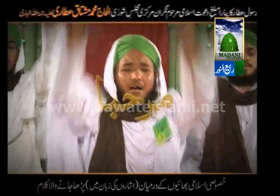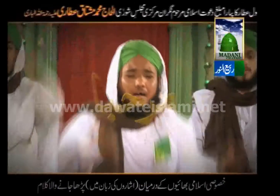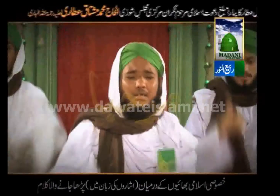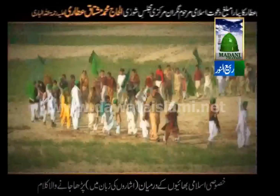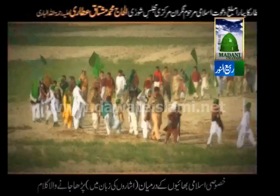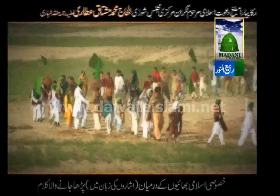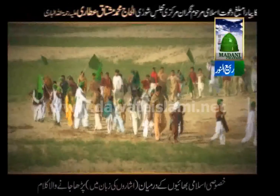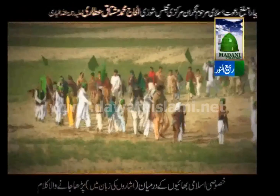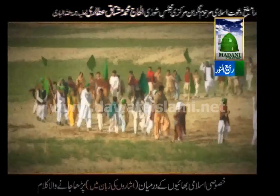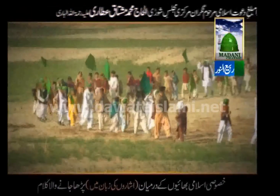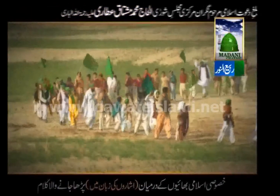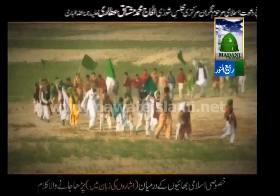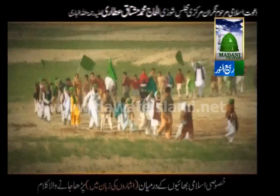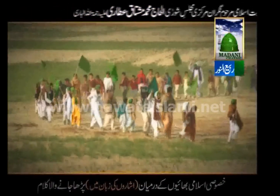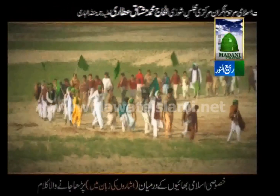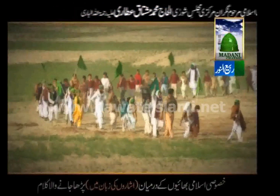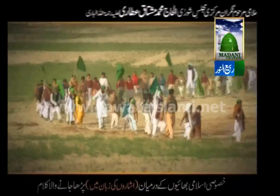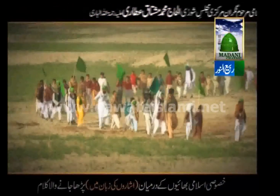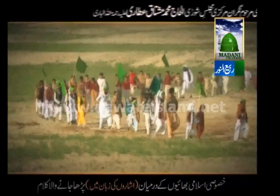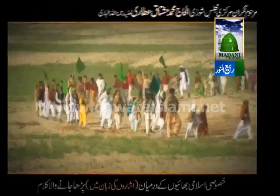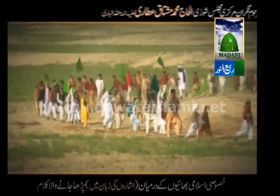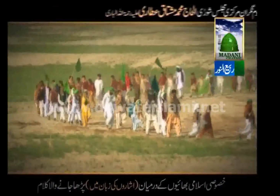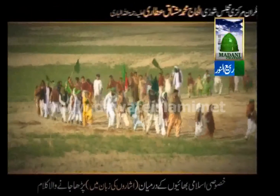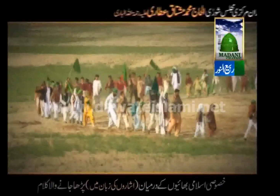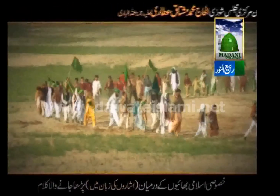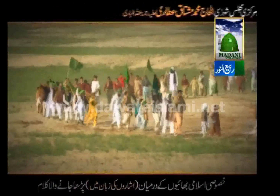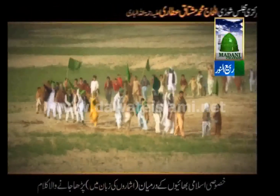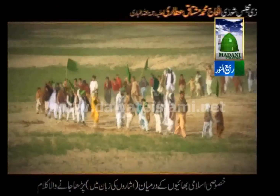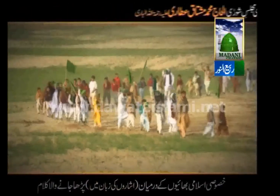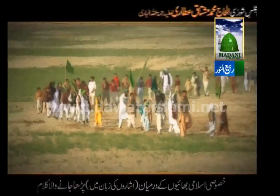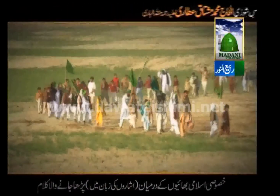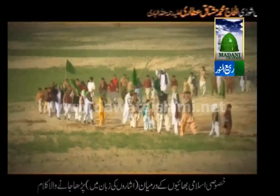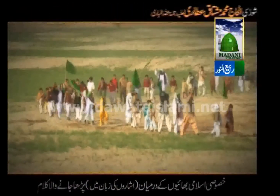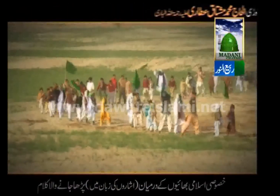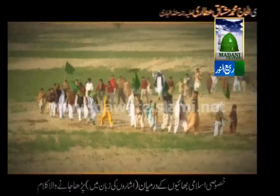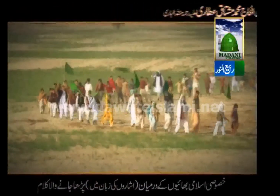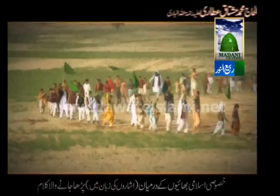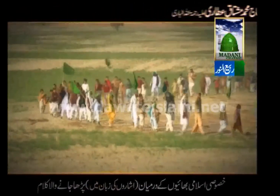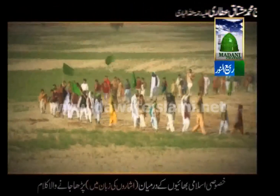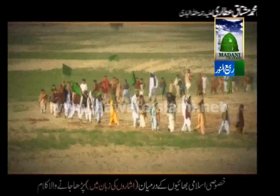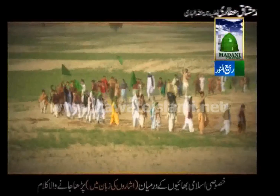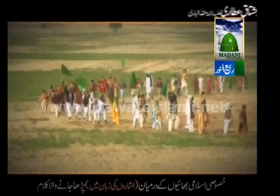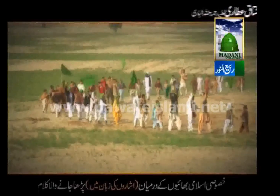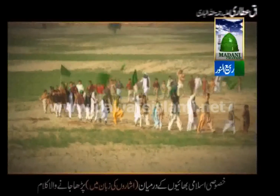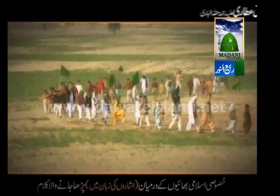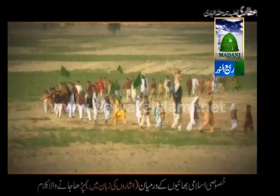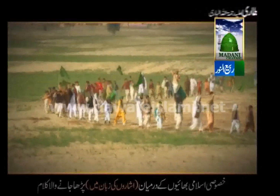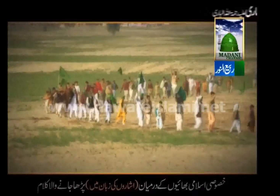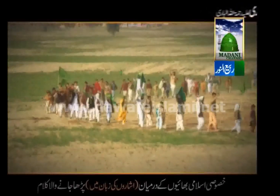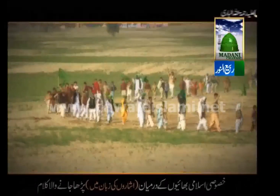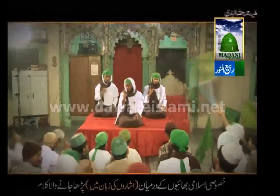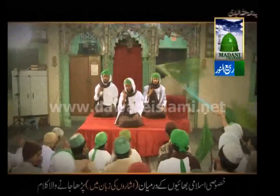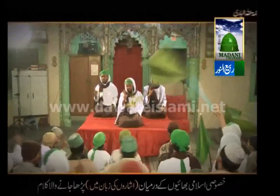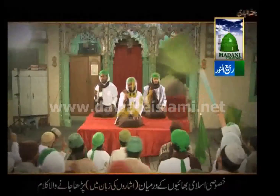مرحبا اللہ اللہ اللہ لا الہ الا ہو